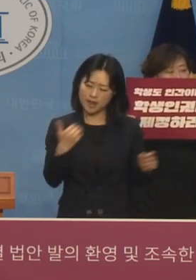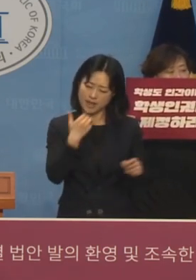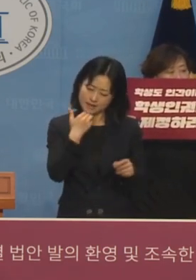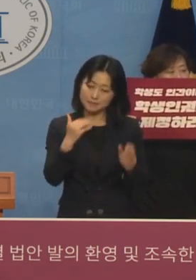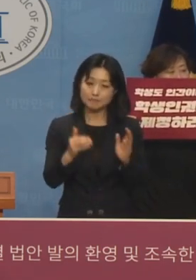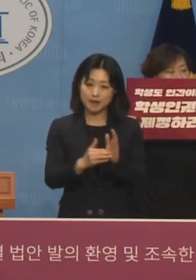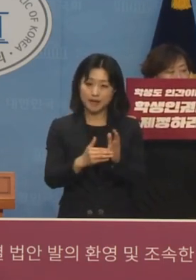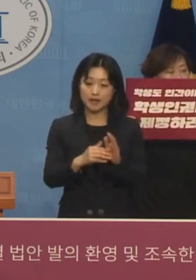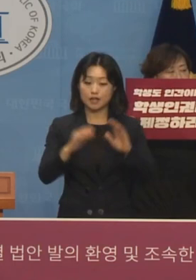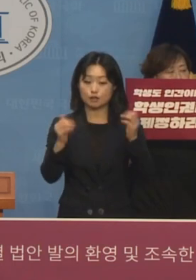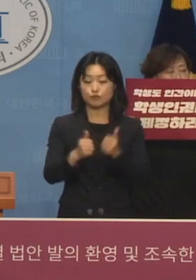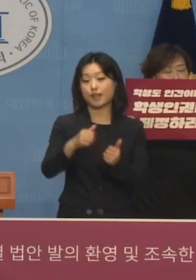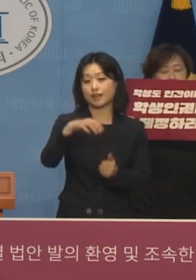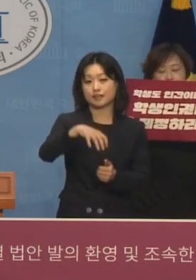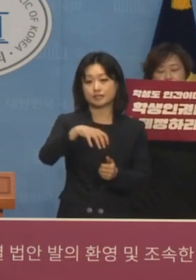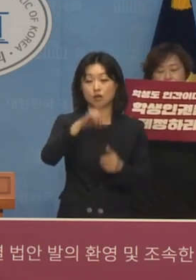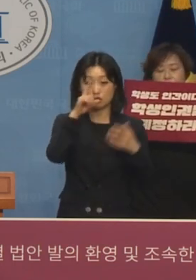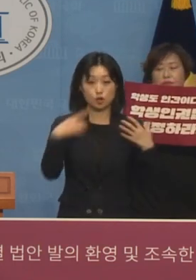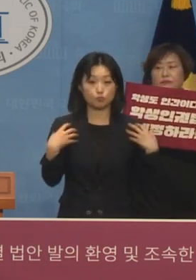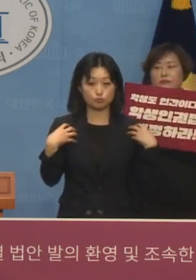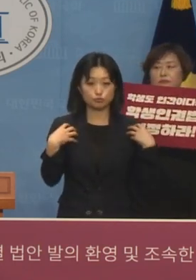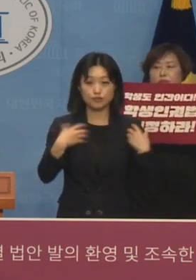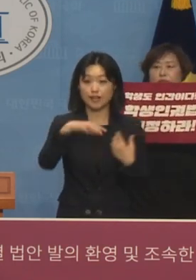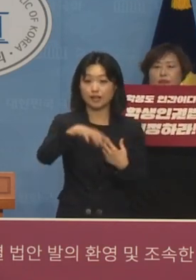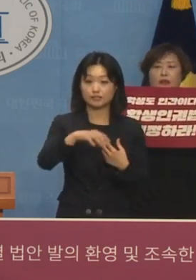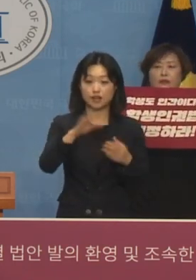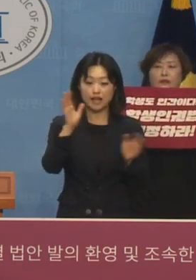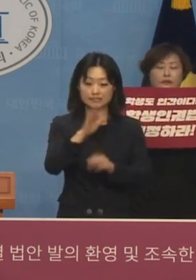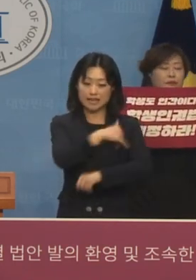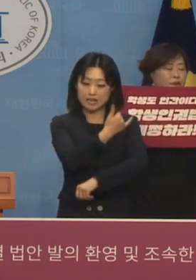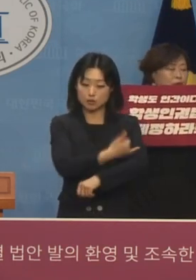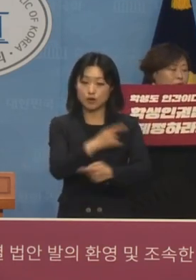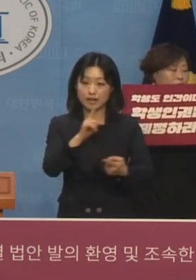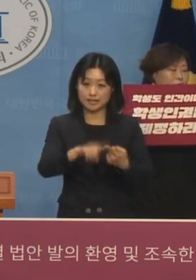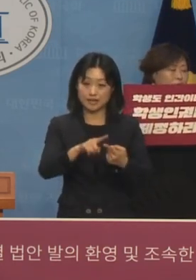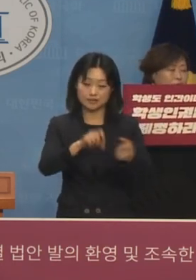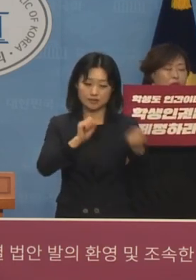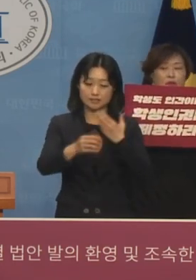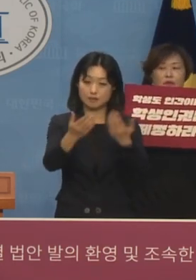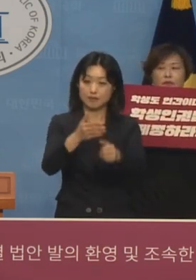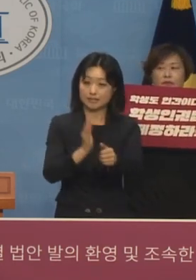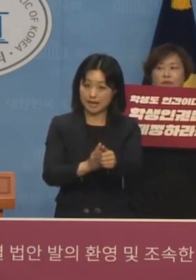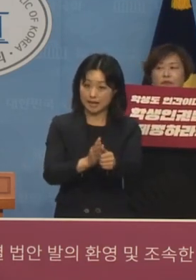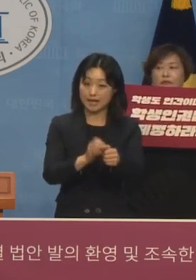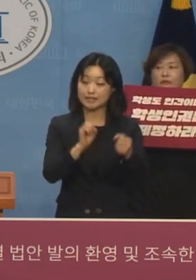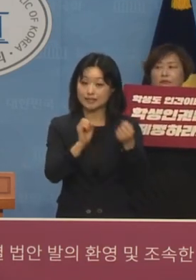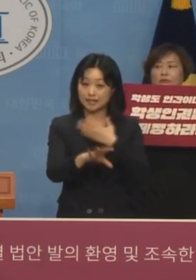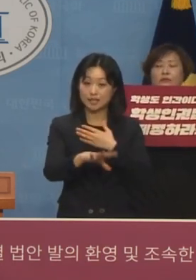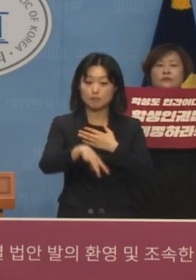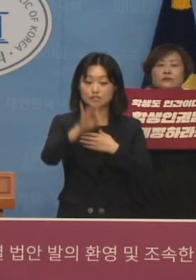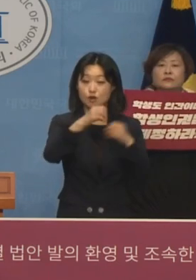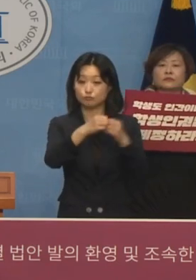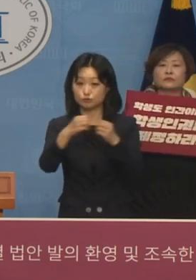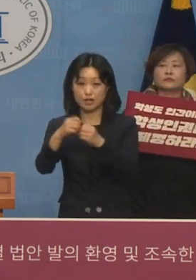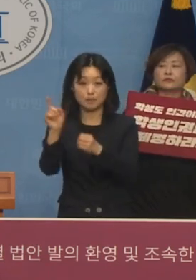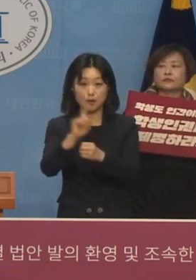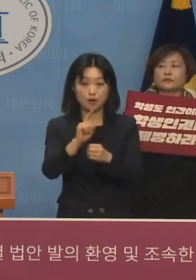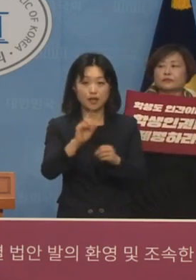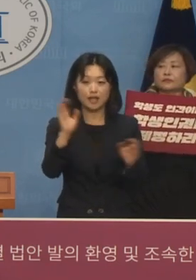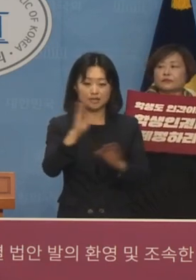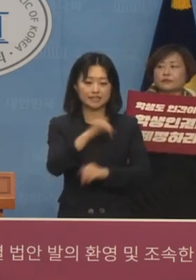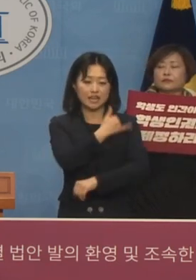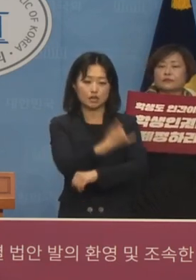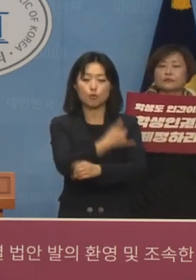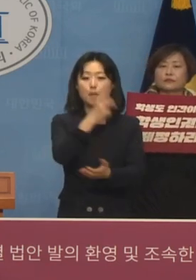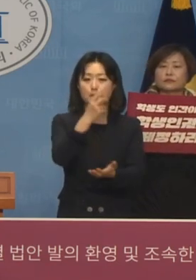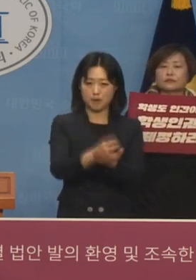기다렸다. 국회는, 정부는 학생인권에 응답하라. 그 대답의 첫 구절이 바로